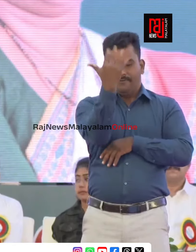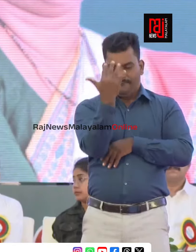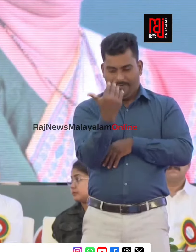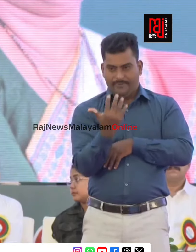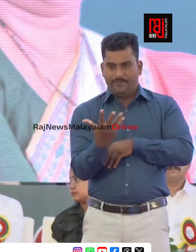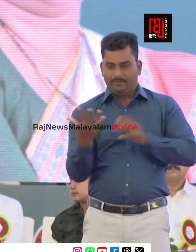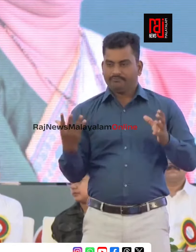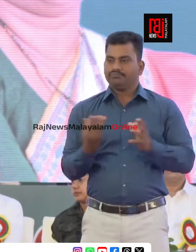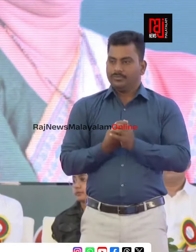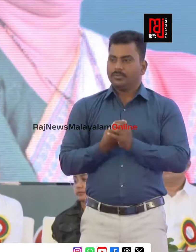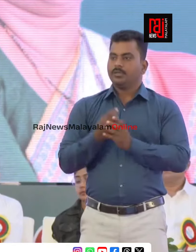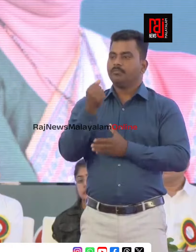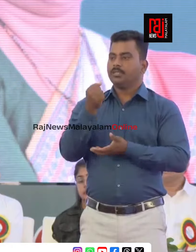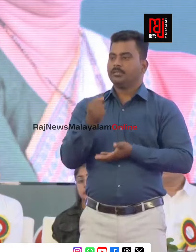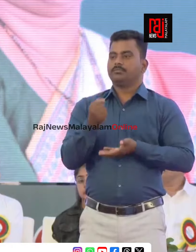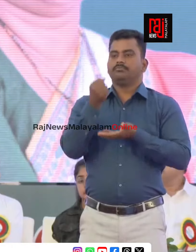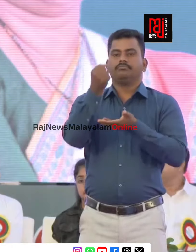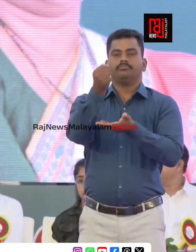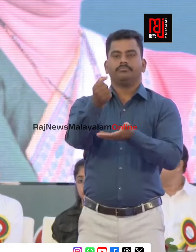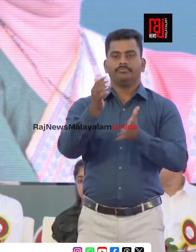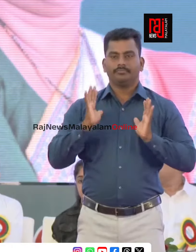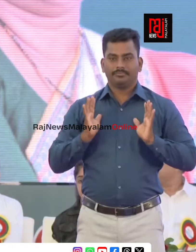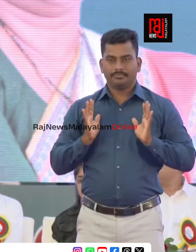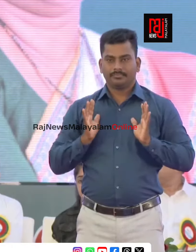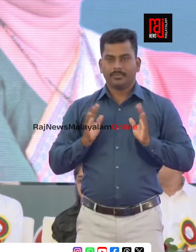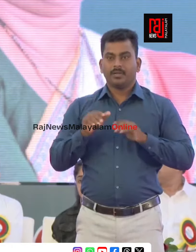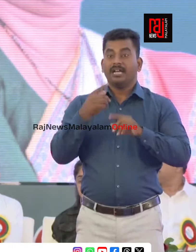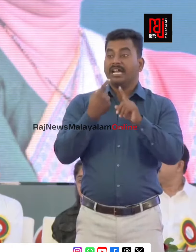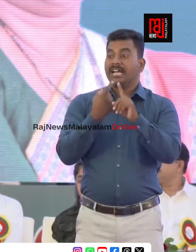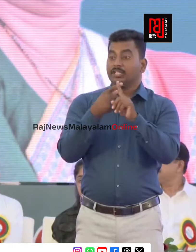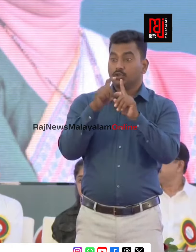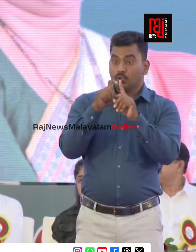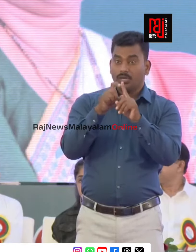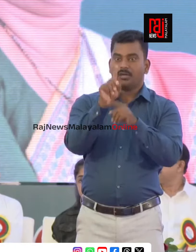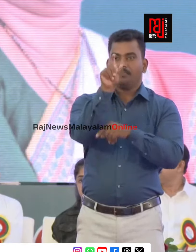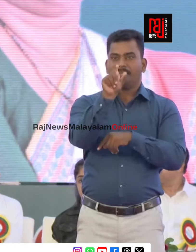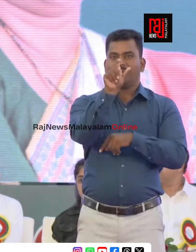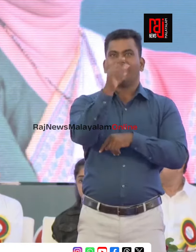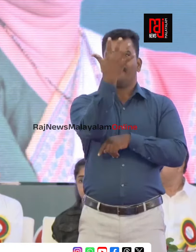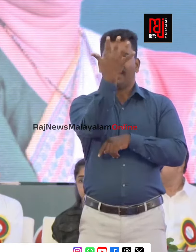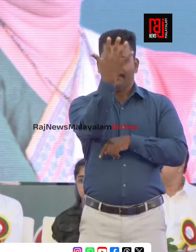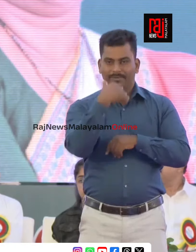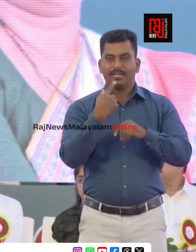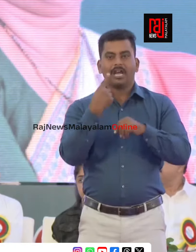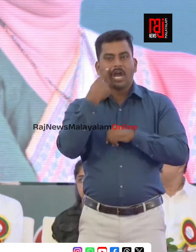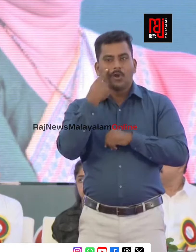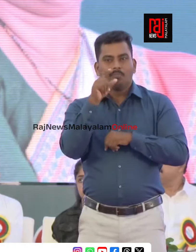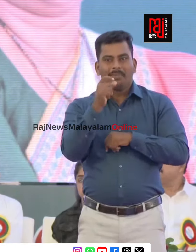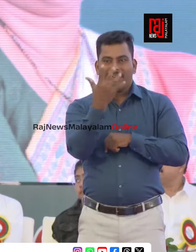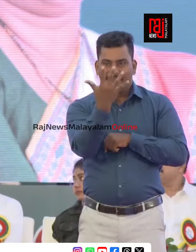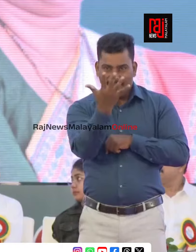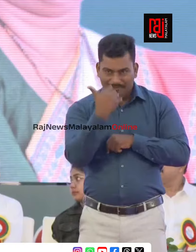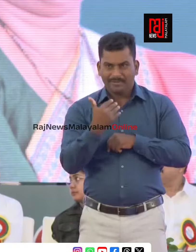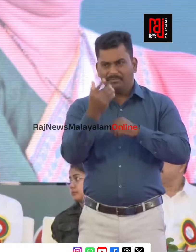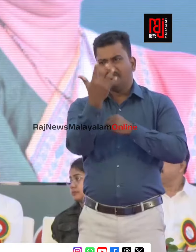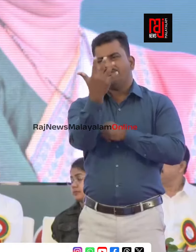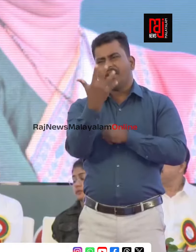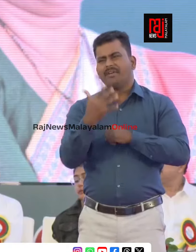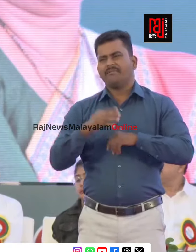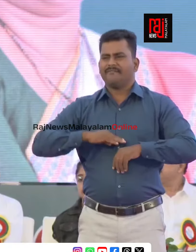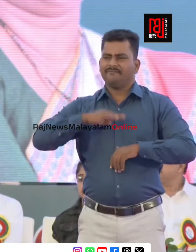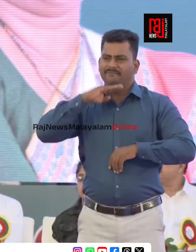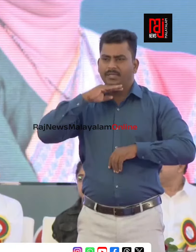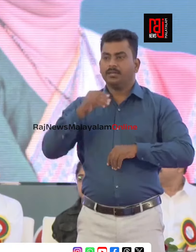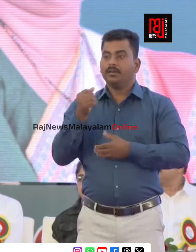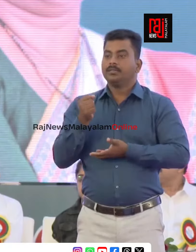കോർപ്പറേഷൻ നടപ്പിലാക്കുന്ന ശുഭയാത്ര, ആശ്വാസം, ഹസ്തദാനം